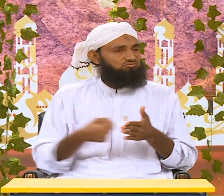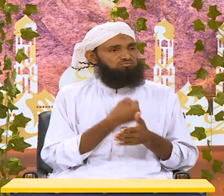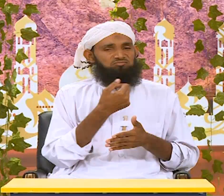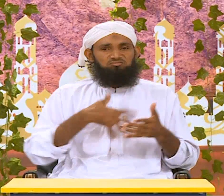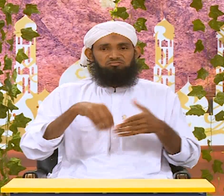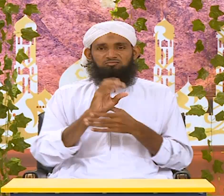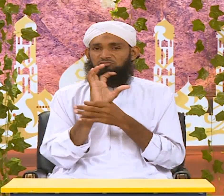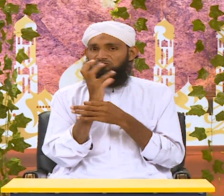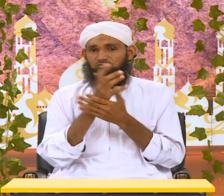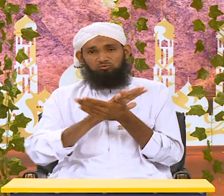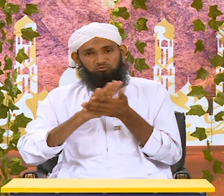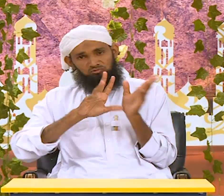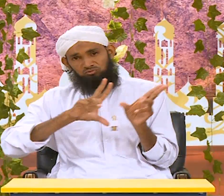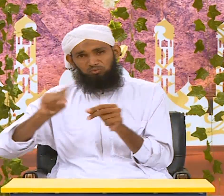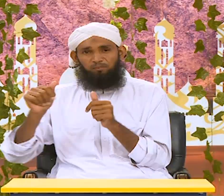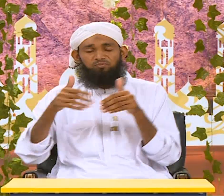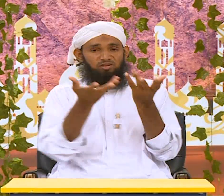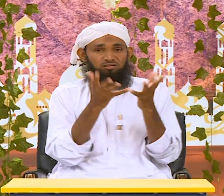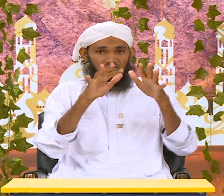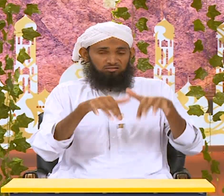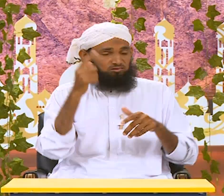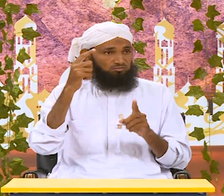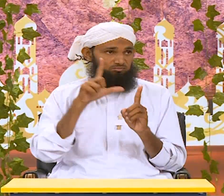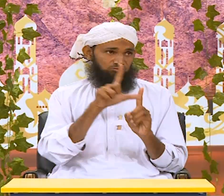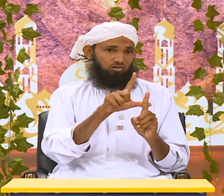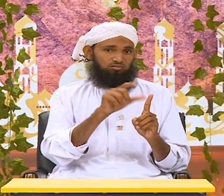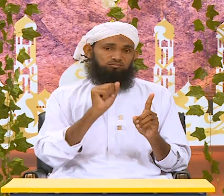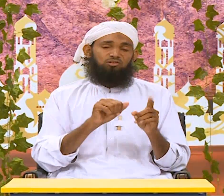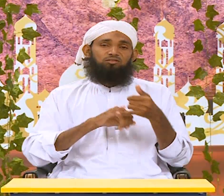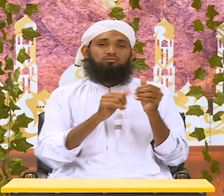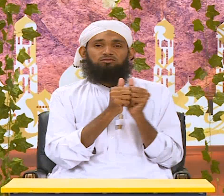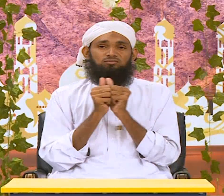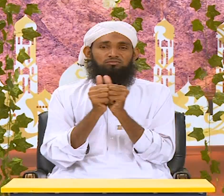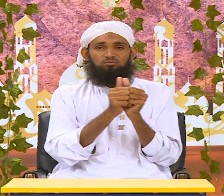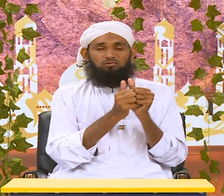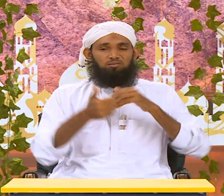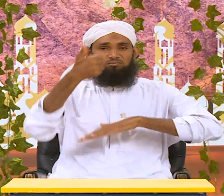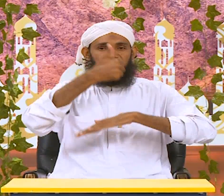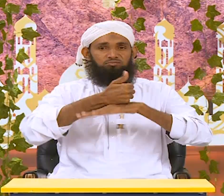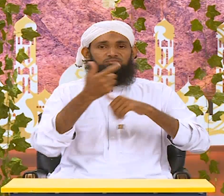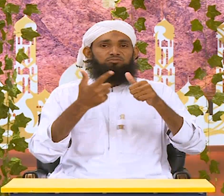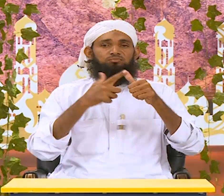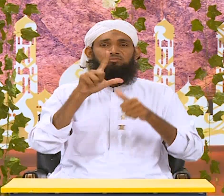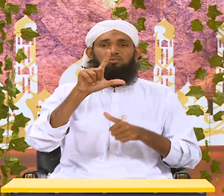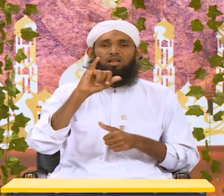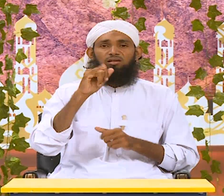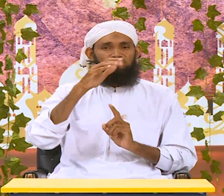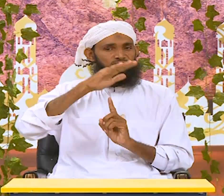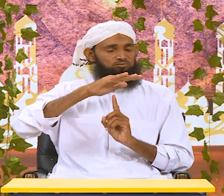کے بجائے آخرت کے طلبگار بن جائیں۔ مسلمانوں کے چوتھے خلیفہ حضرت علی المرتضیٰ شیر خدا رضی اللہ عنہ فرماتے ہیں، سن